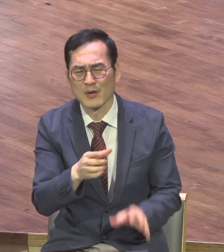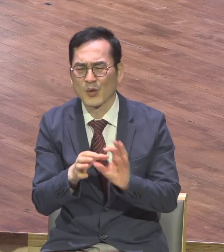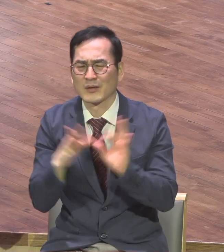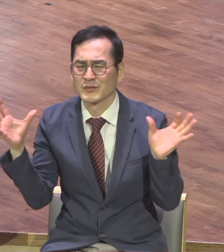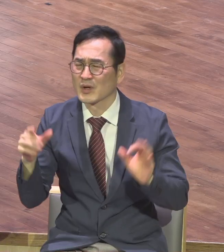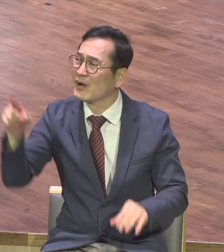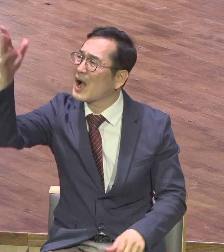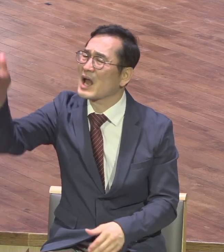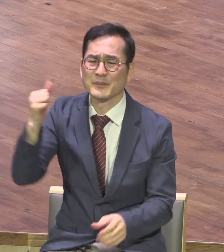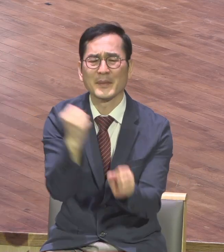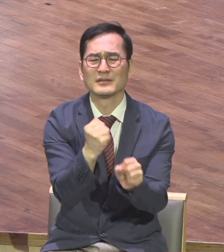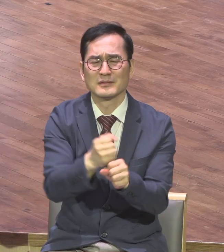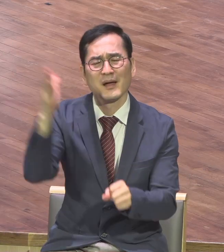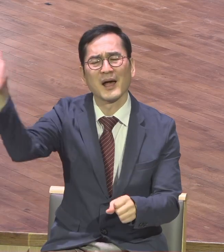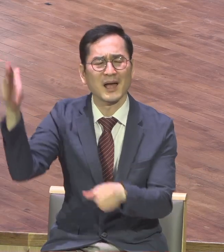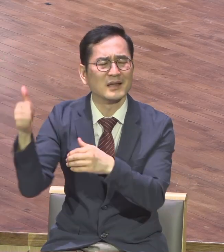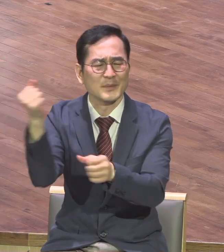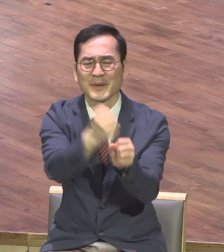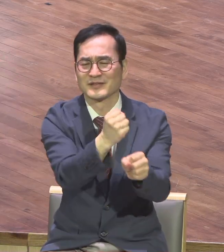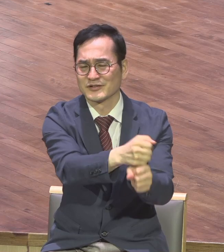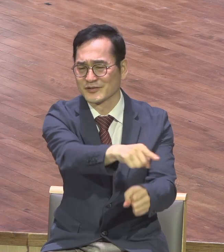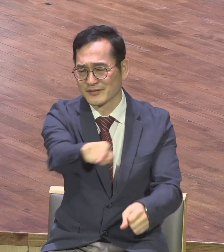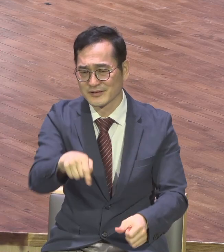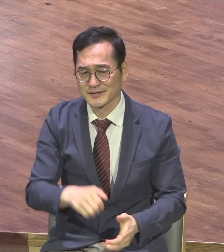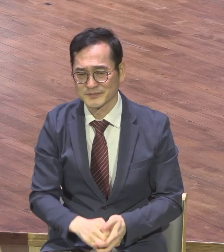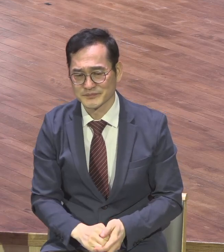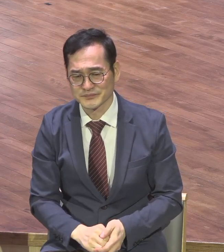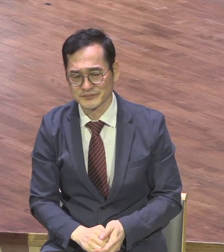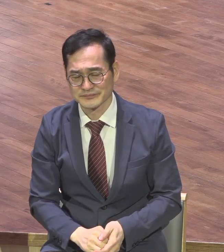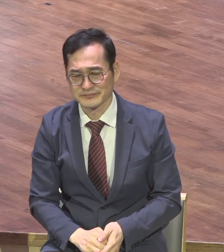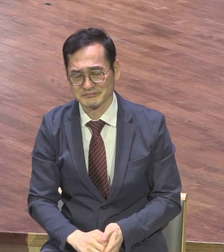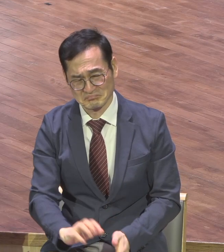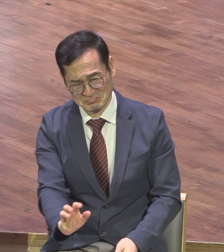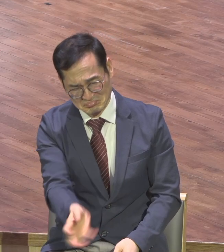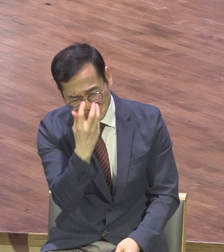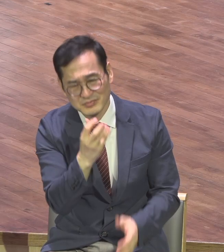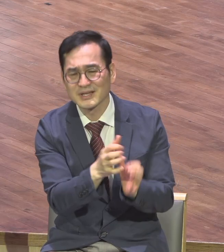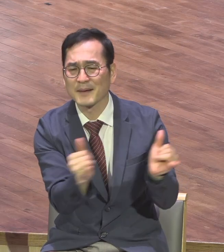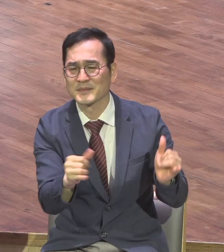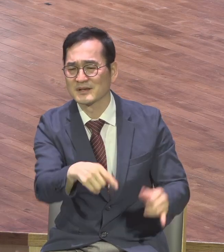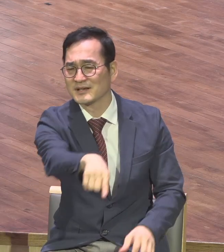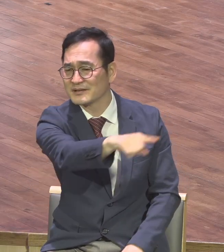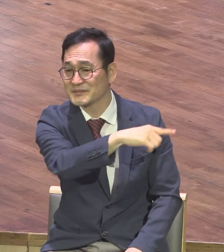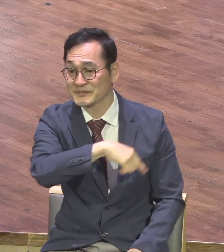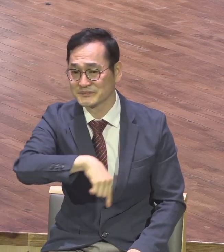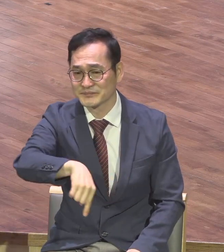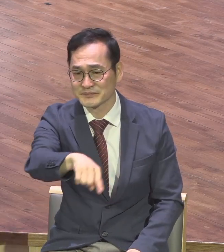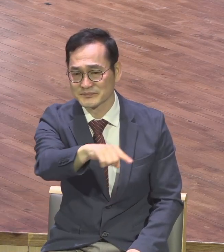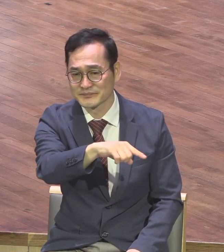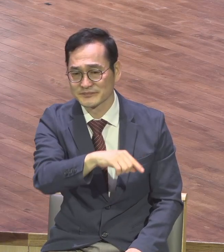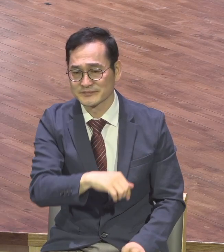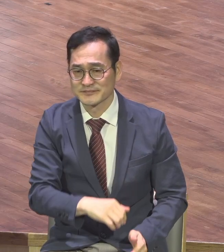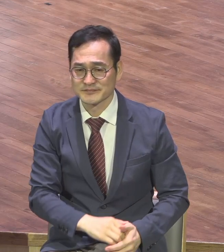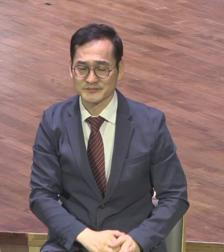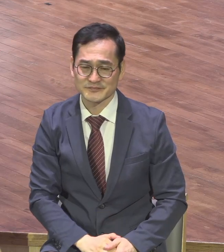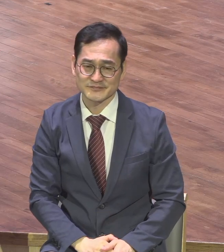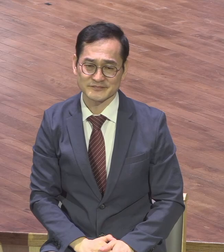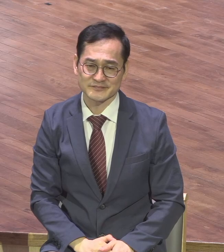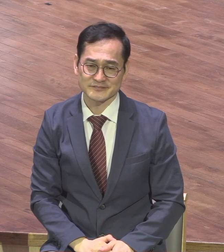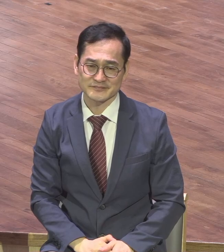하나님의 작품 전시장이에요. 하나님의 최고 이 전시회가 예배 드릴 때 진행되고 있는